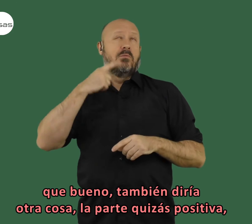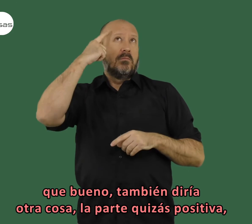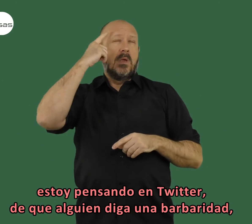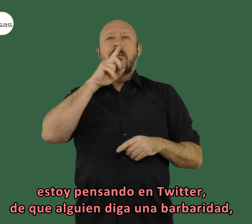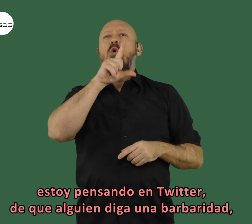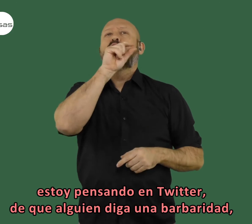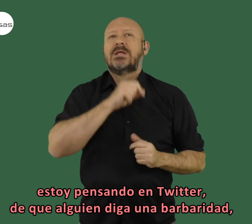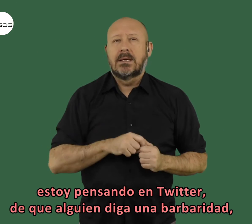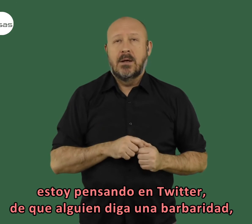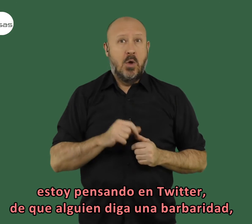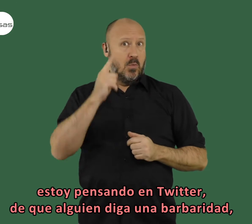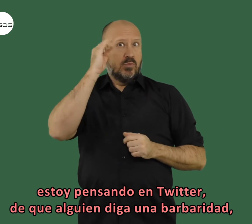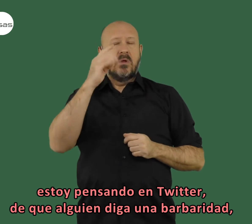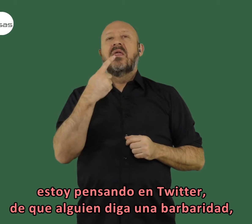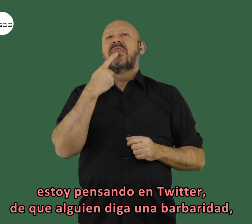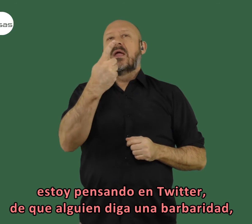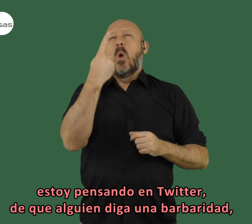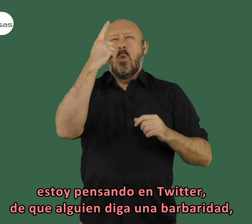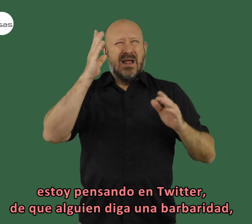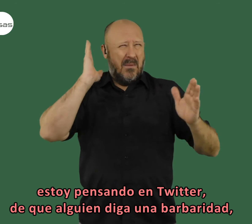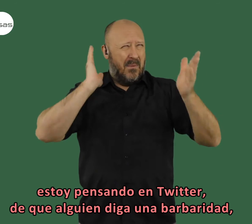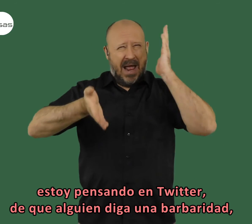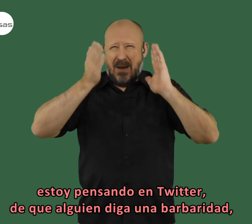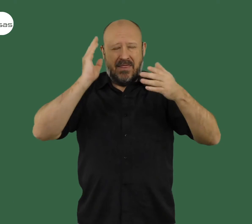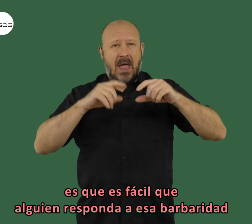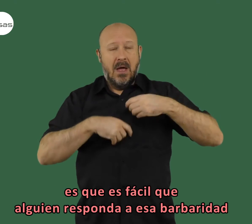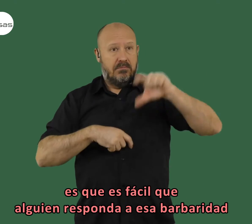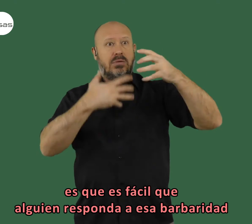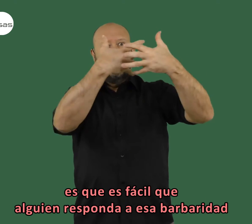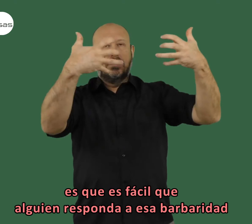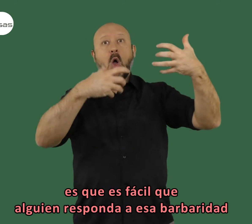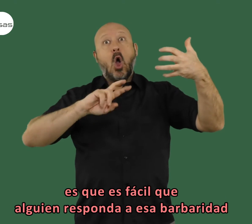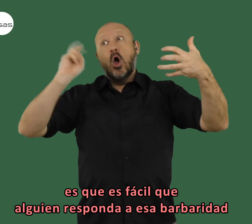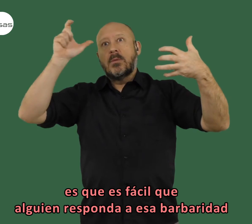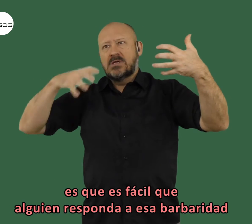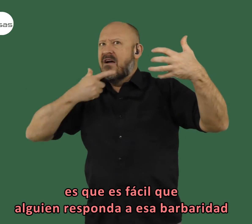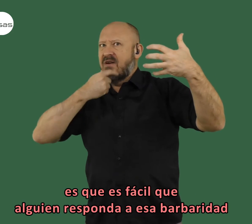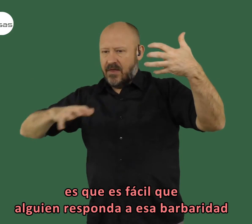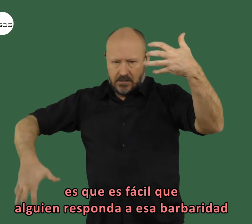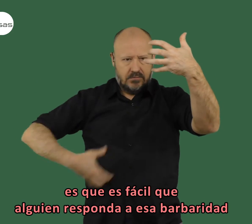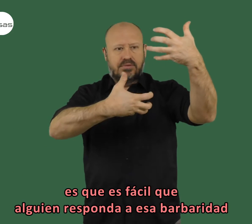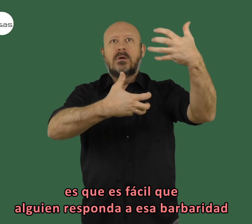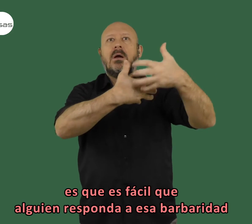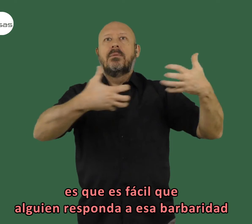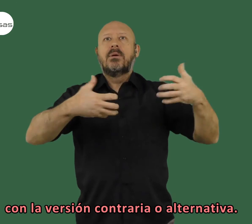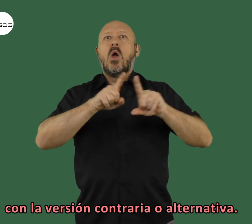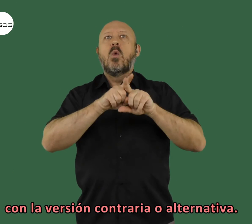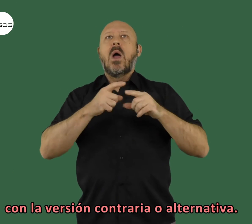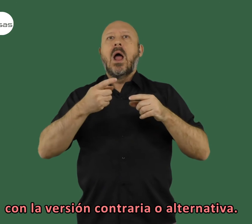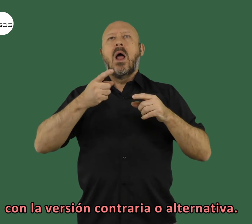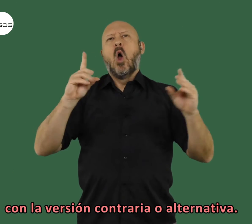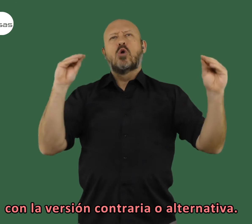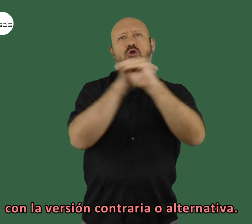quizás positiva, estoy pensando ahora en Twitter, ¿no? De que alguien diga una barbaridad, es que es fácil que alguien responda a esa barbaridad con